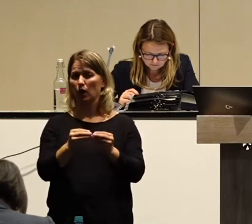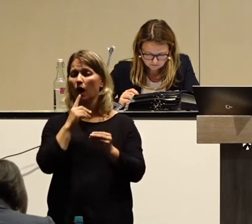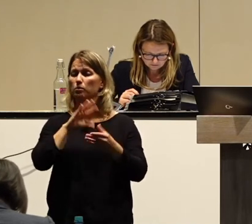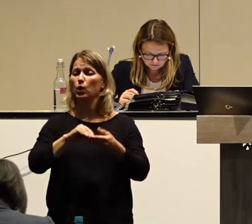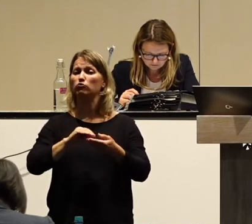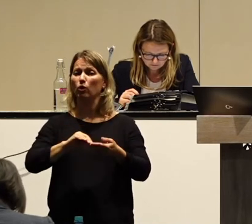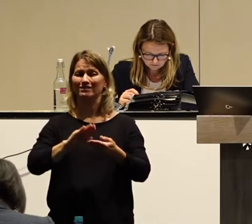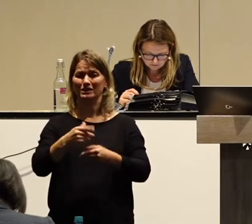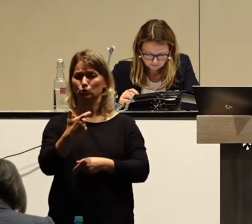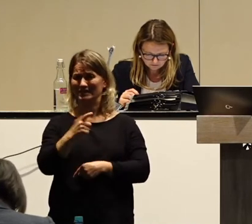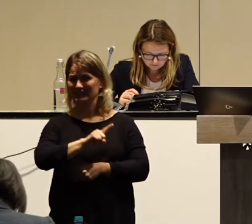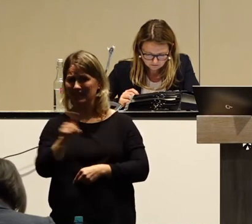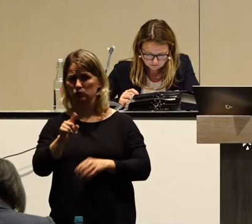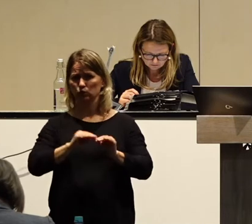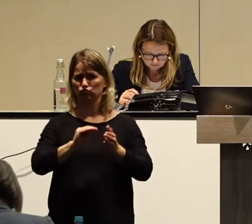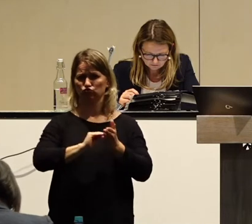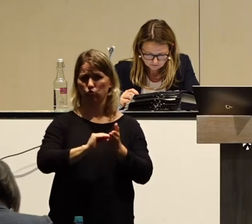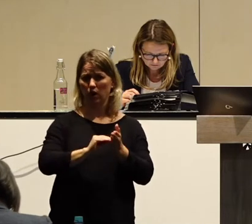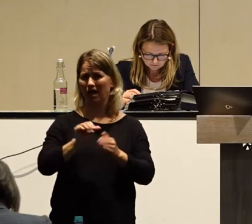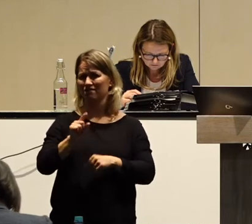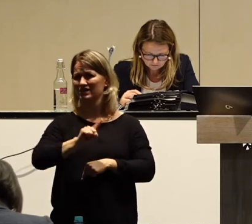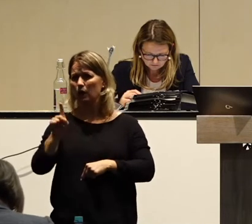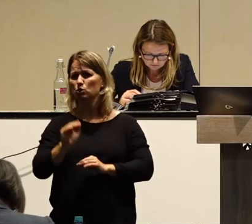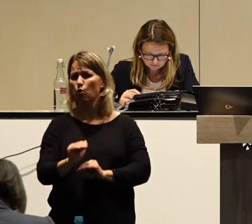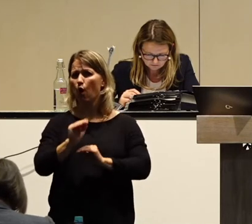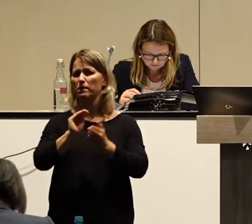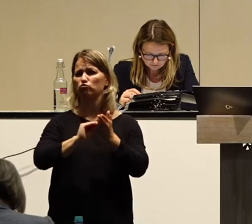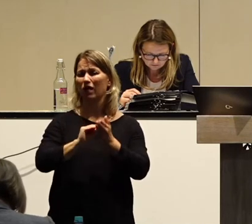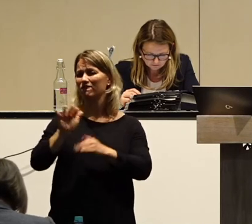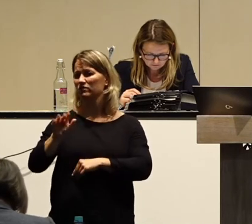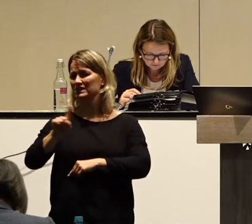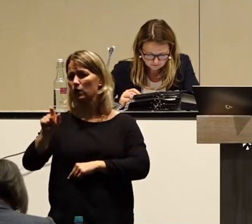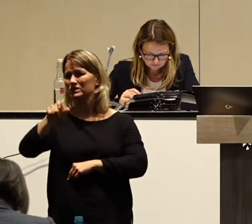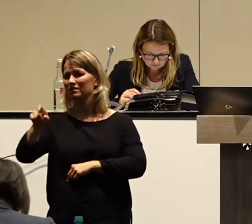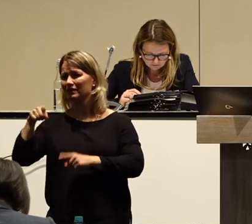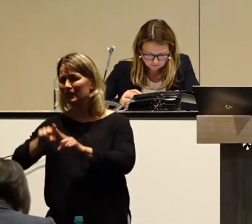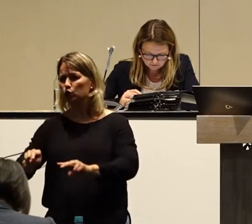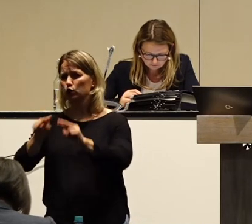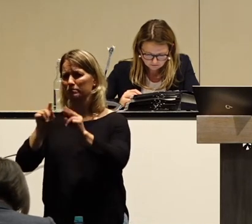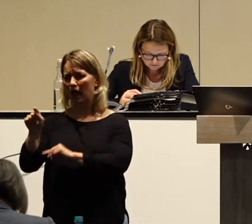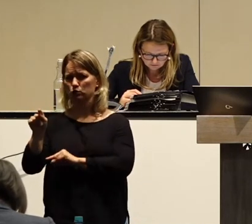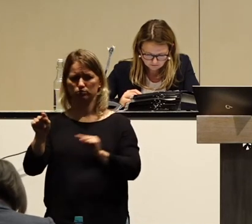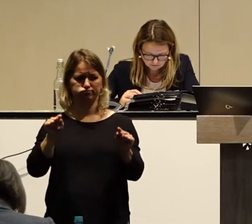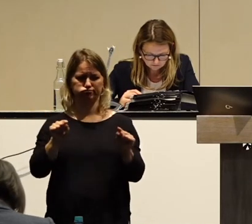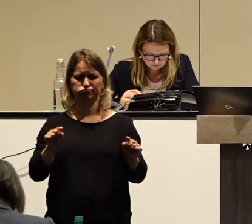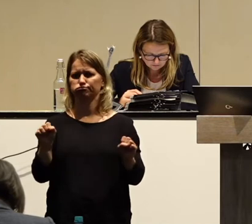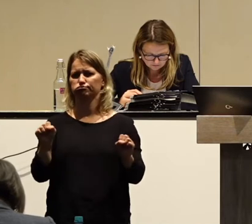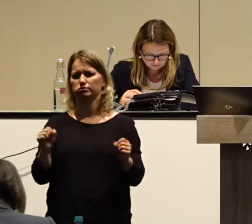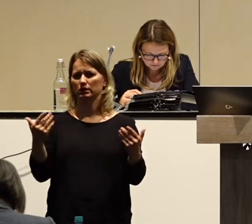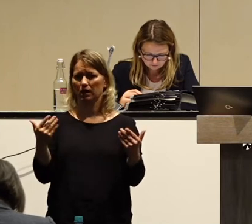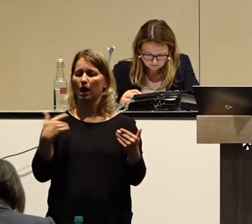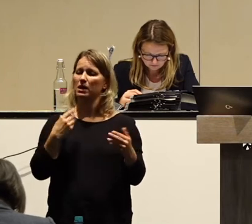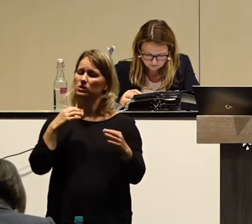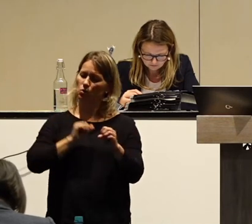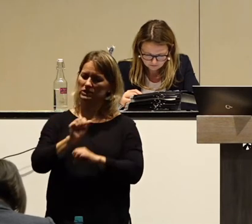Grundschülerinnen, 11.000 Oberschüler, Oberschülerinnen und 15.000 Gymnasiasten. Aber bitte lassen Sie uns gemeinsam auf diesen